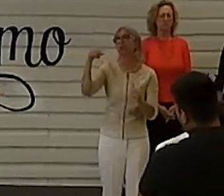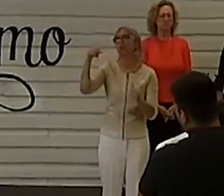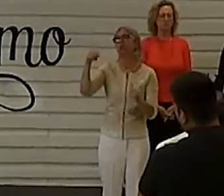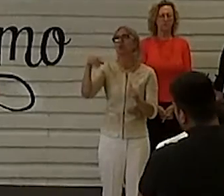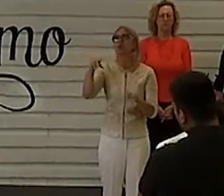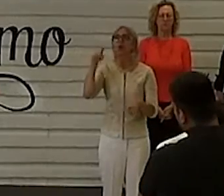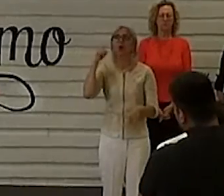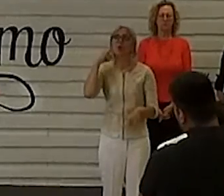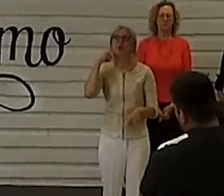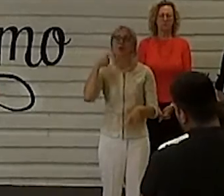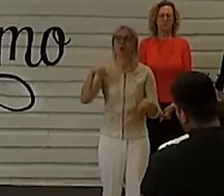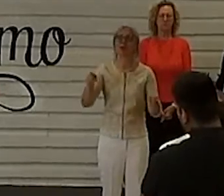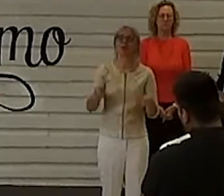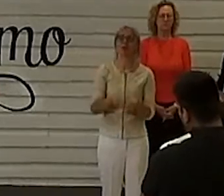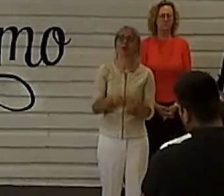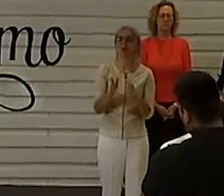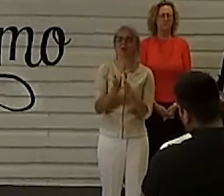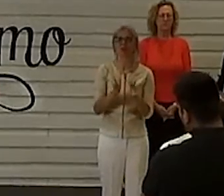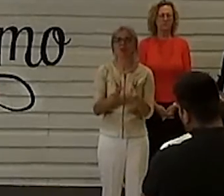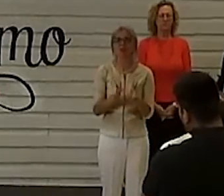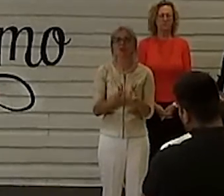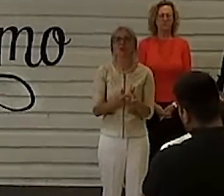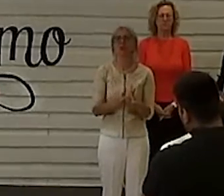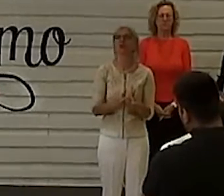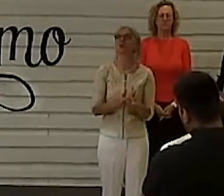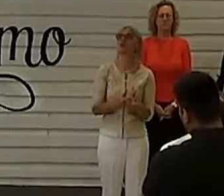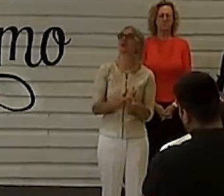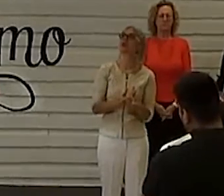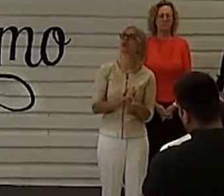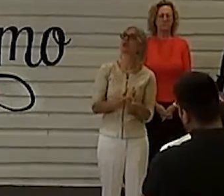Grazie Padre, questa è la mia preghiera.